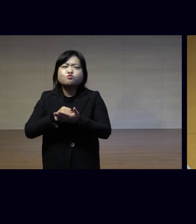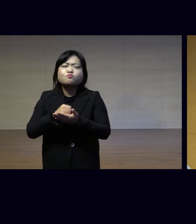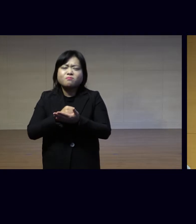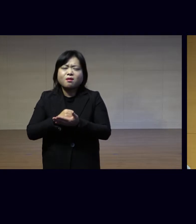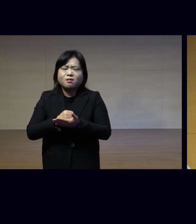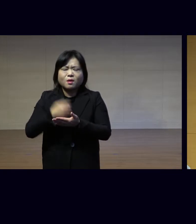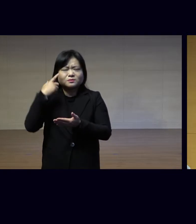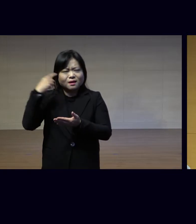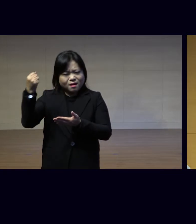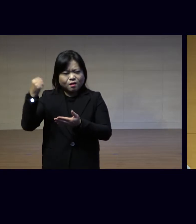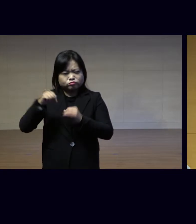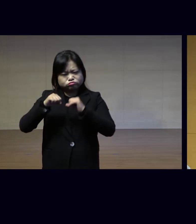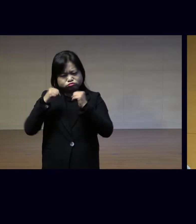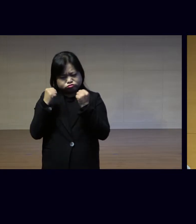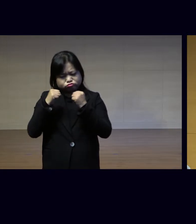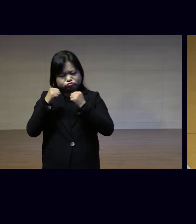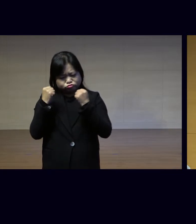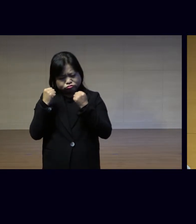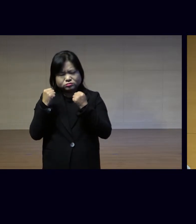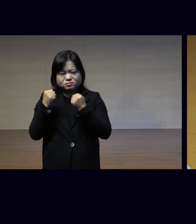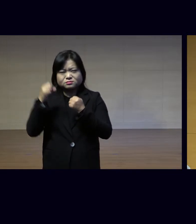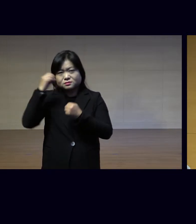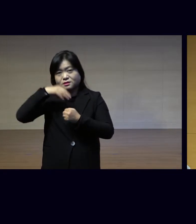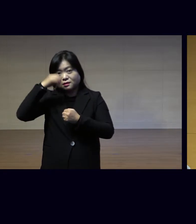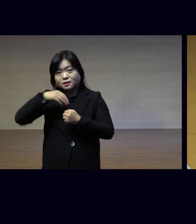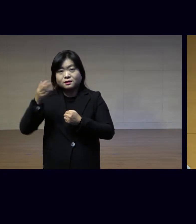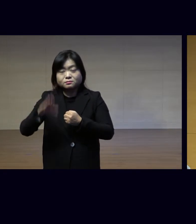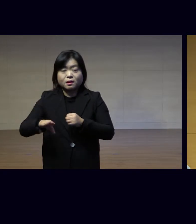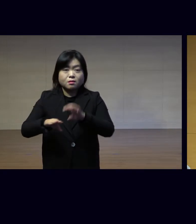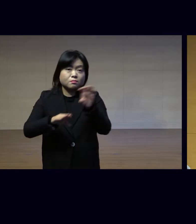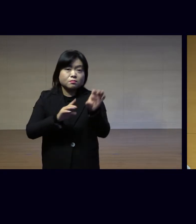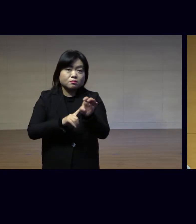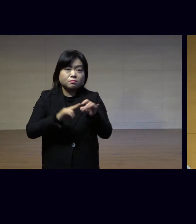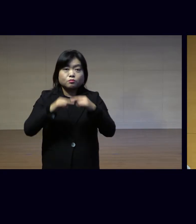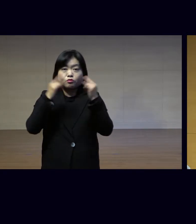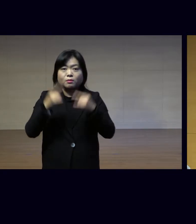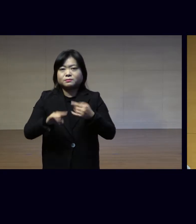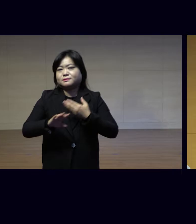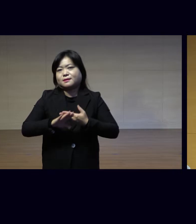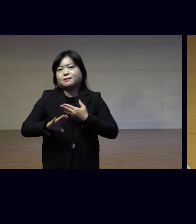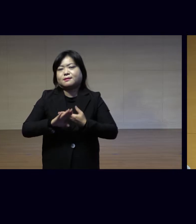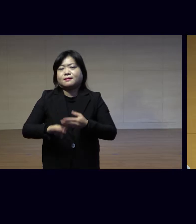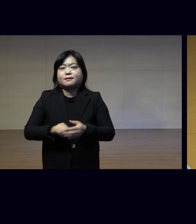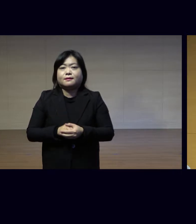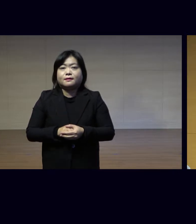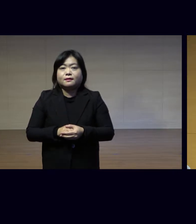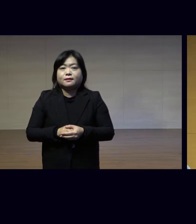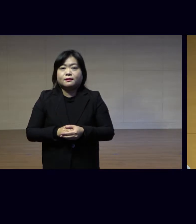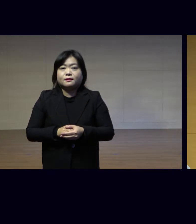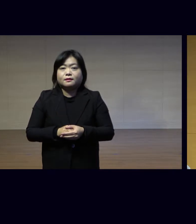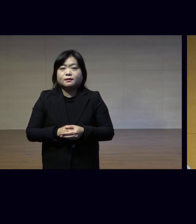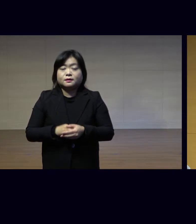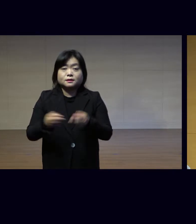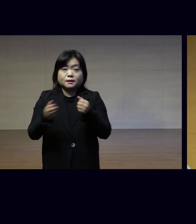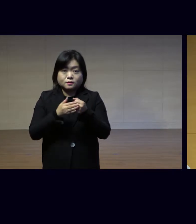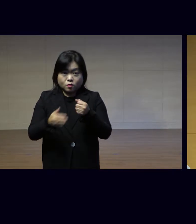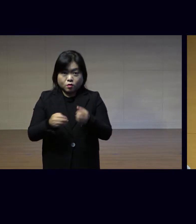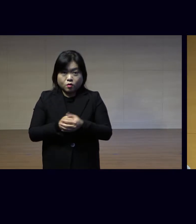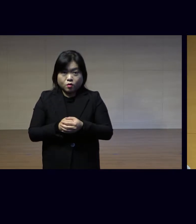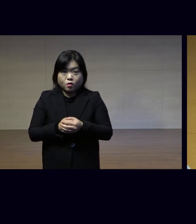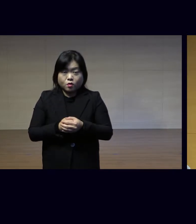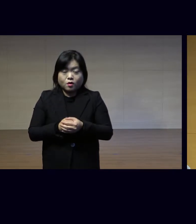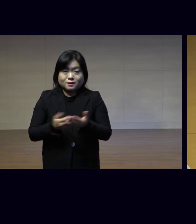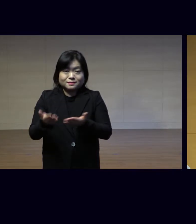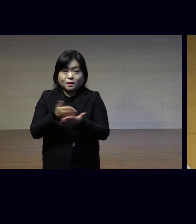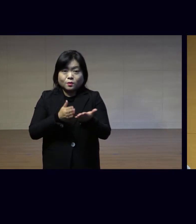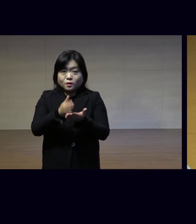생각하고 여자들은 그냥 당연하게 생각했지만 프랑스, 유럽은 그렇지 않았고 그래서 사교계가